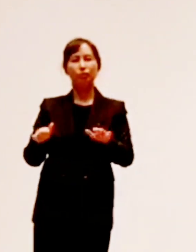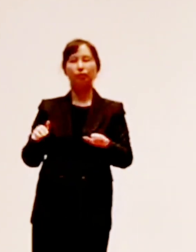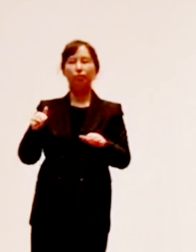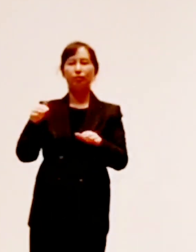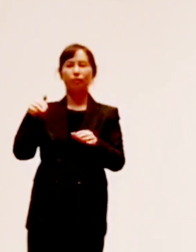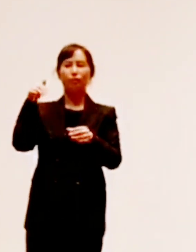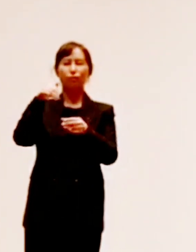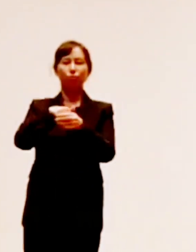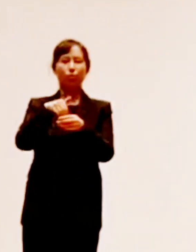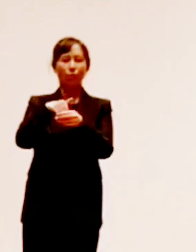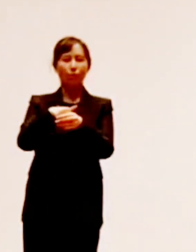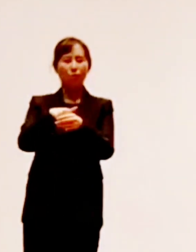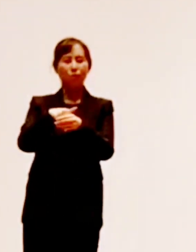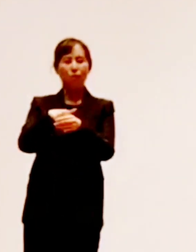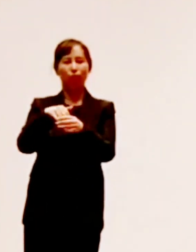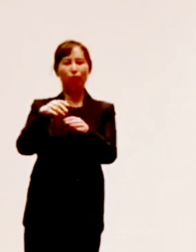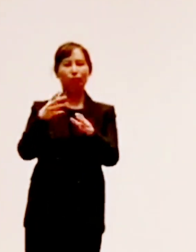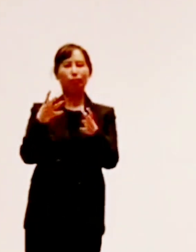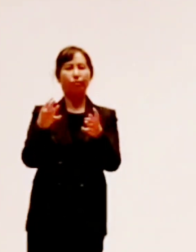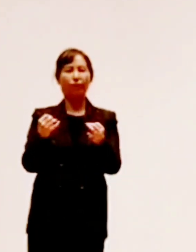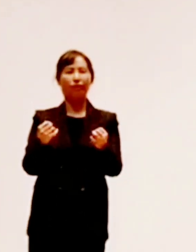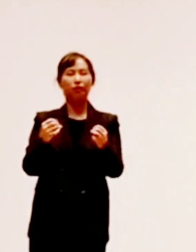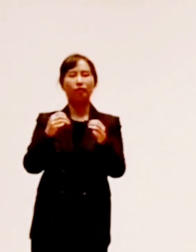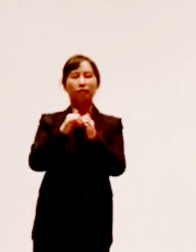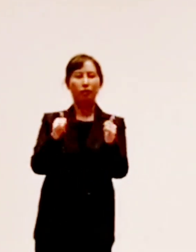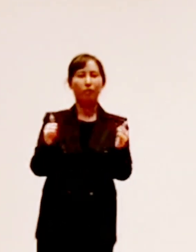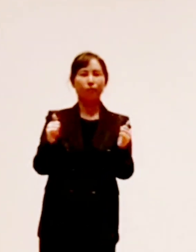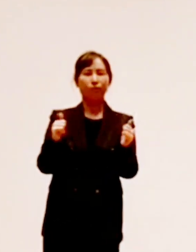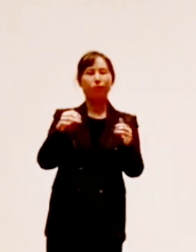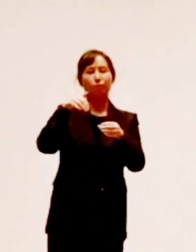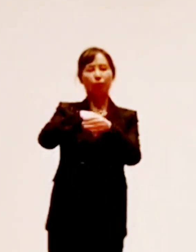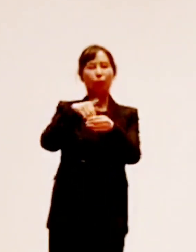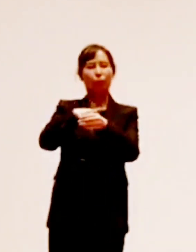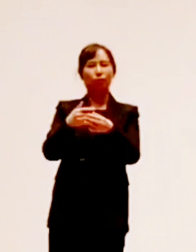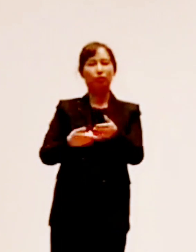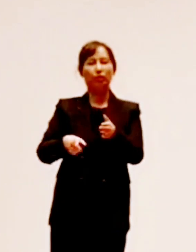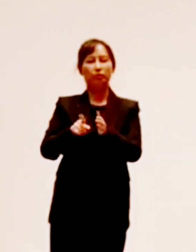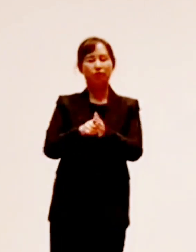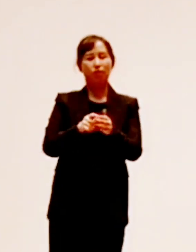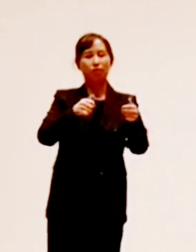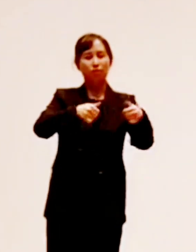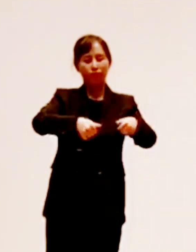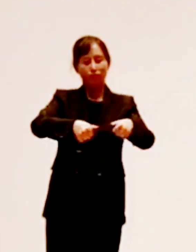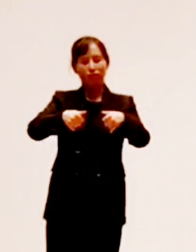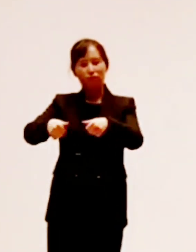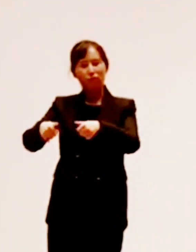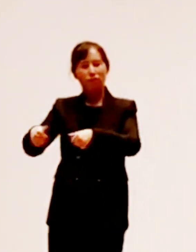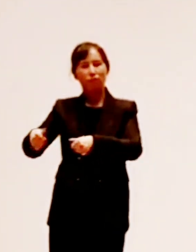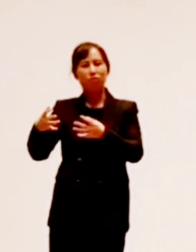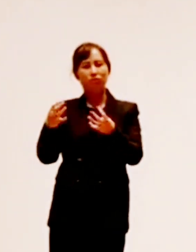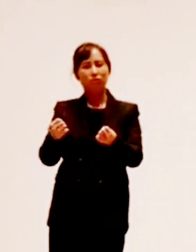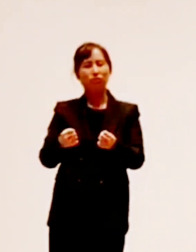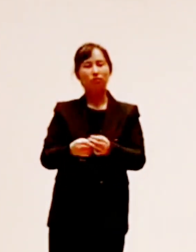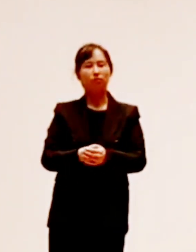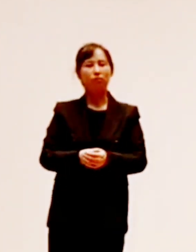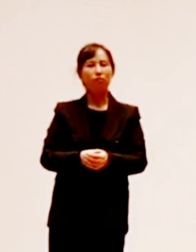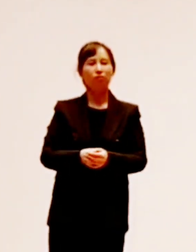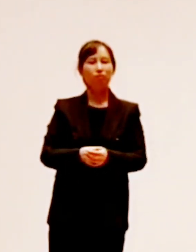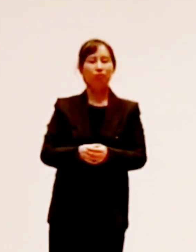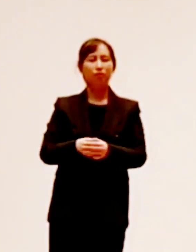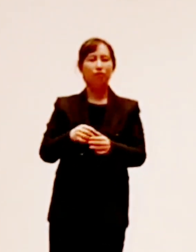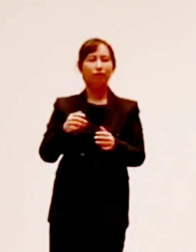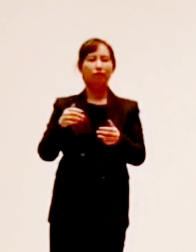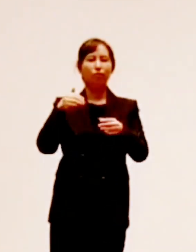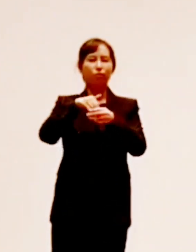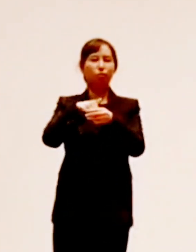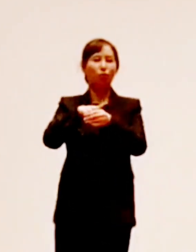위해서 많은 사람들에게 고개를 숙입니다. 선거 때가 지나고 나면 언제 그랬냐는